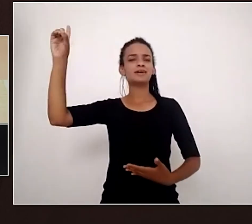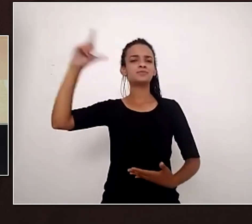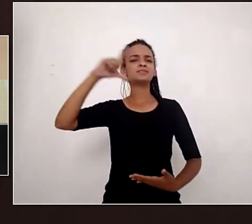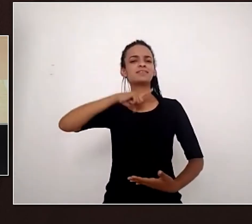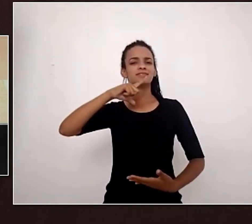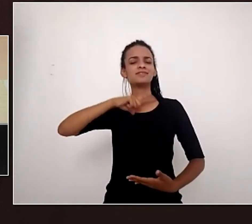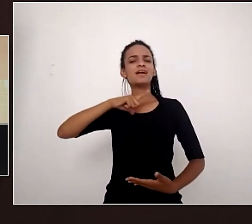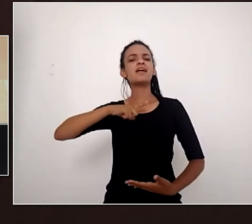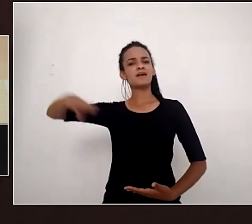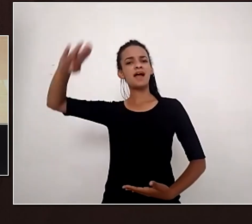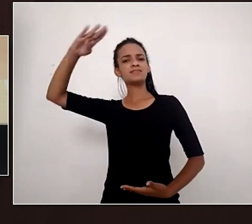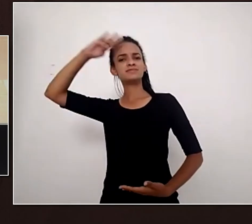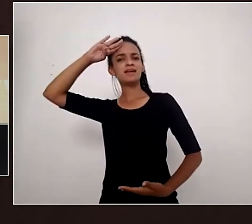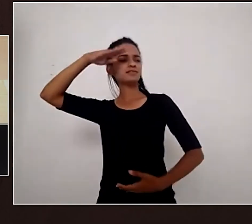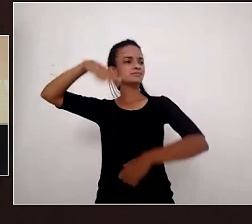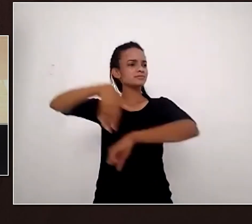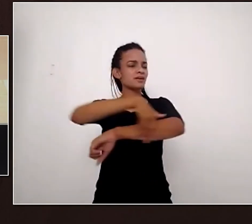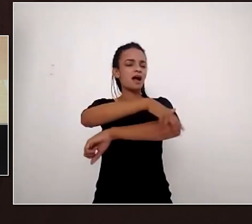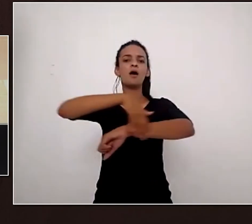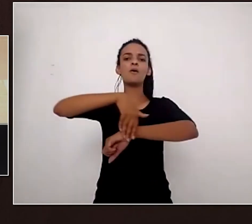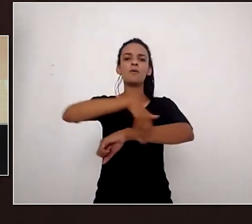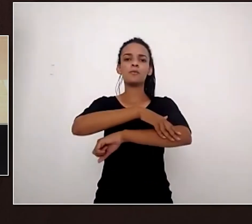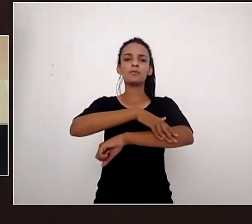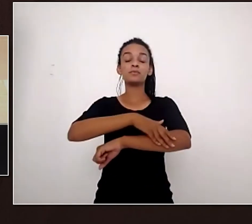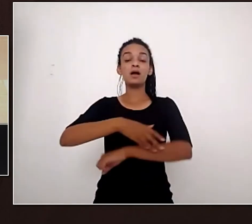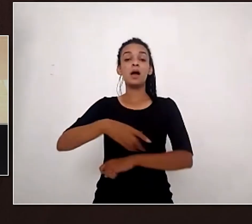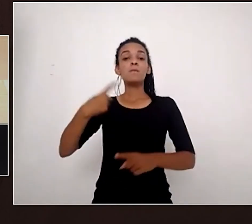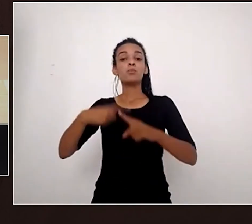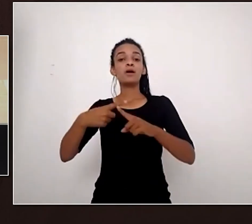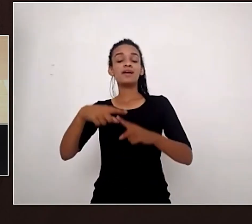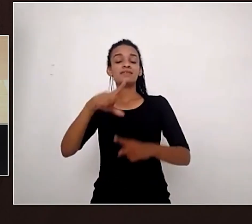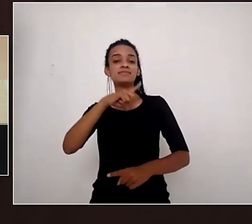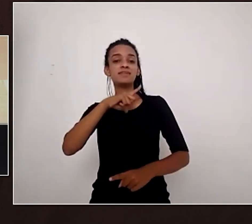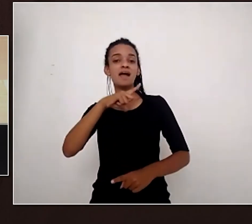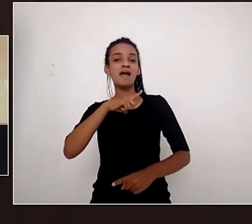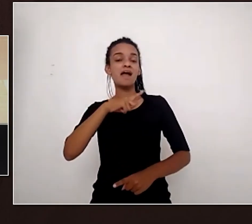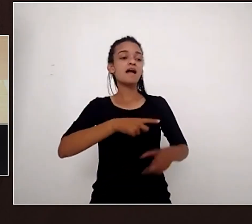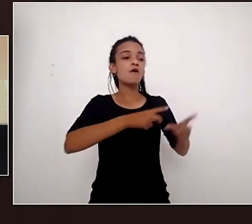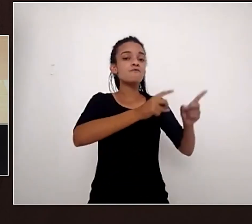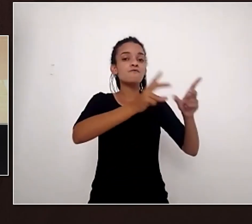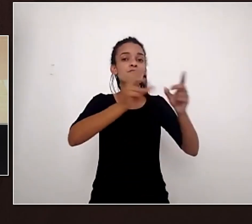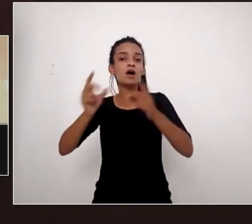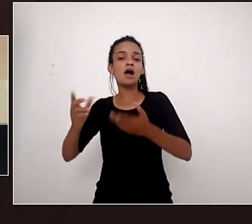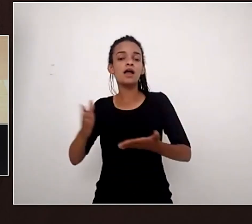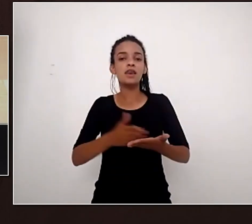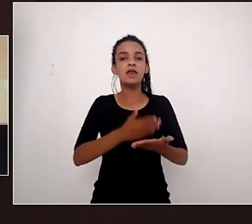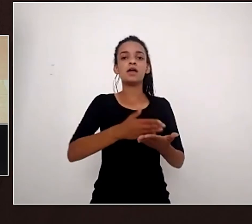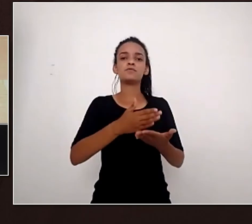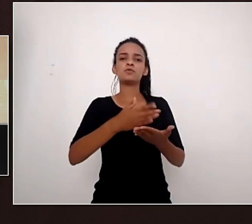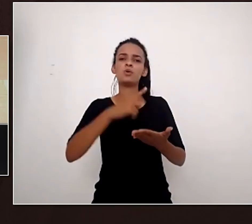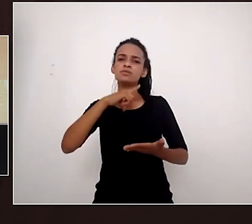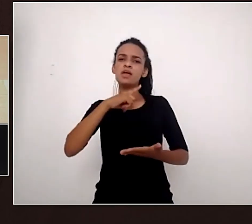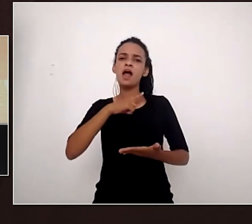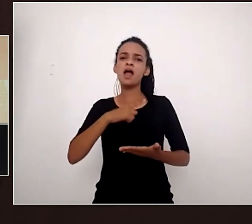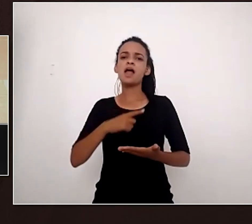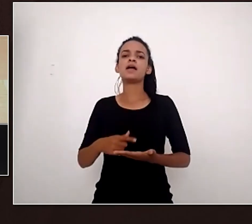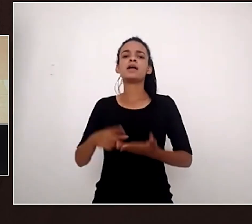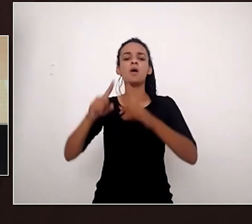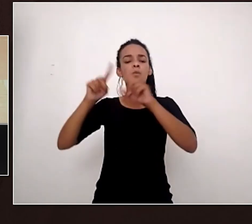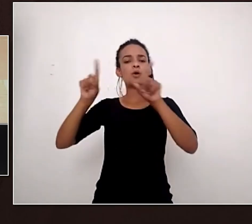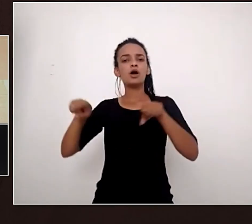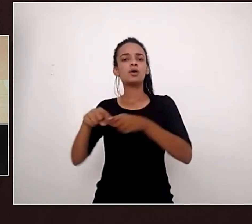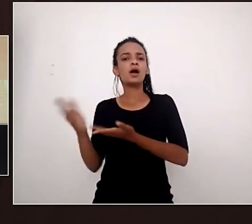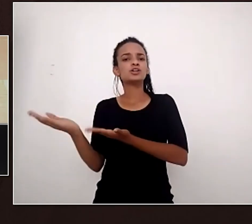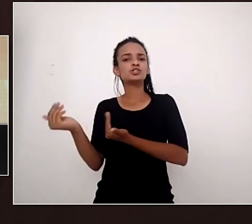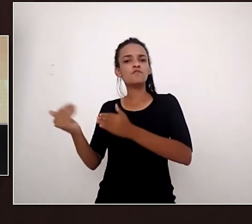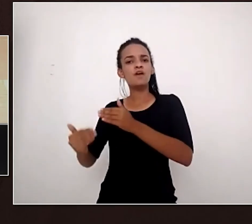O Senhor revolucionou o comportamento dinâmico. O Senhor revolucionou o Avança Jovem. Ontem tive uma